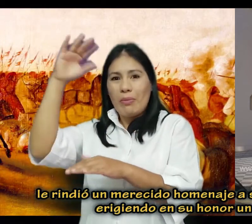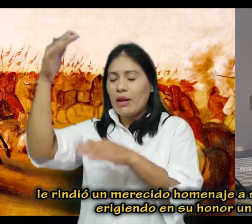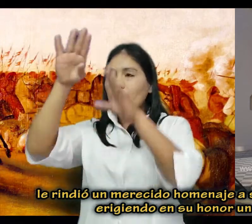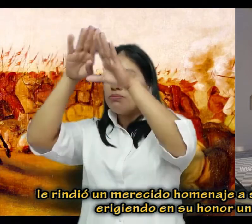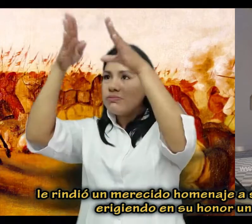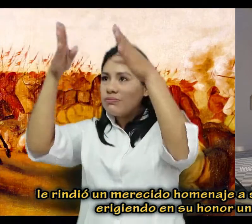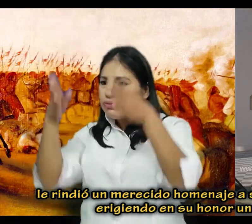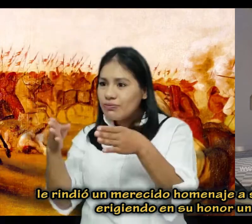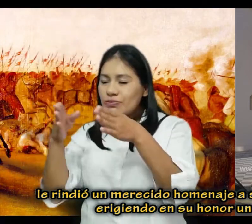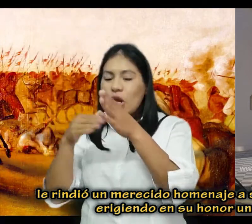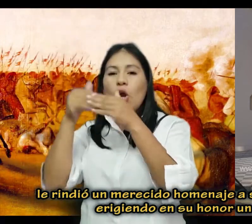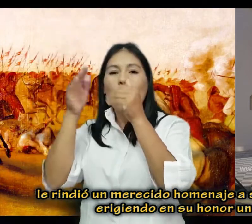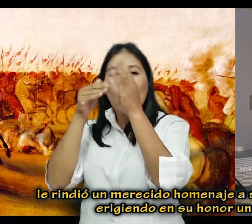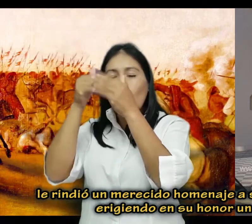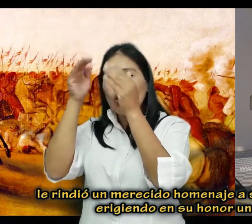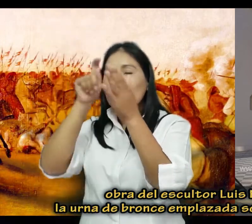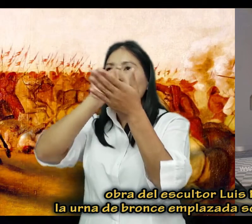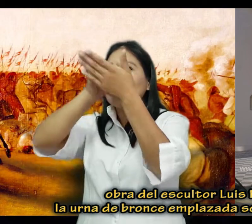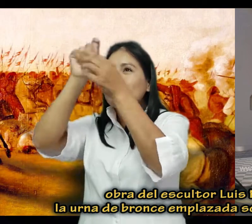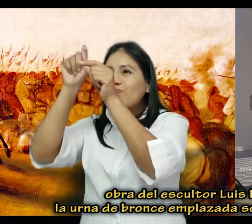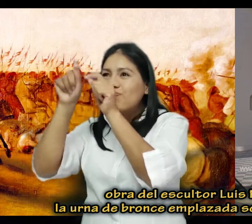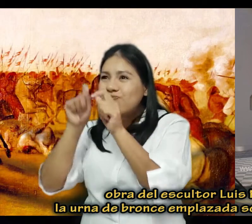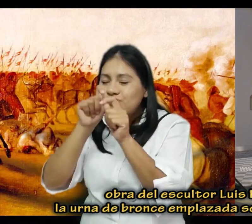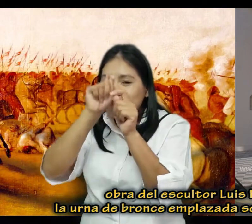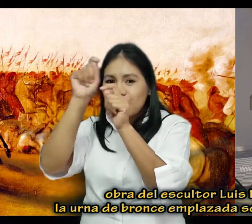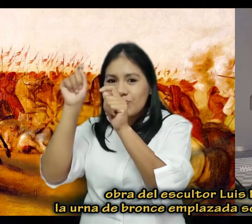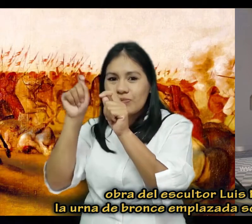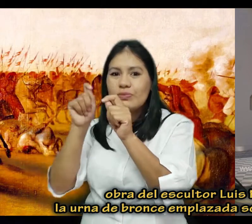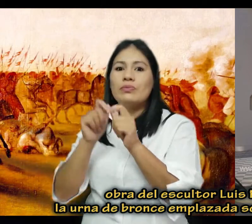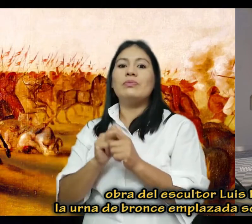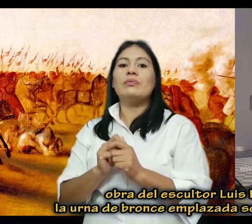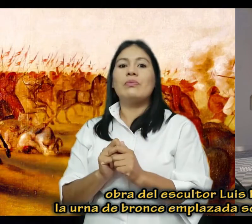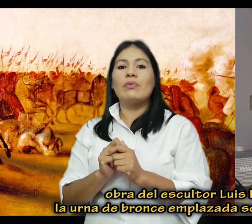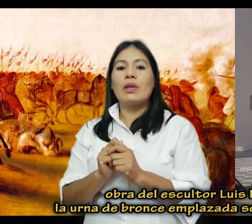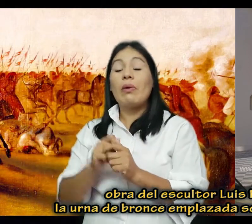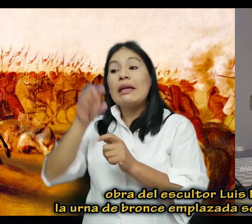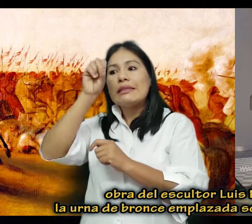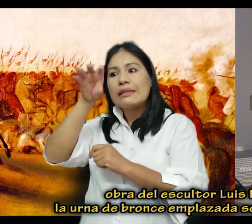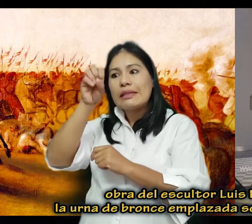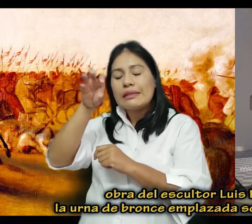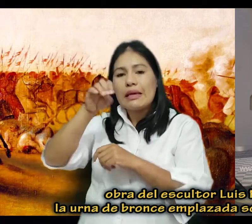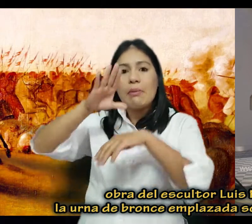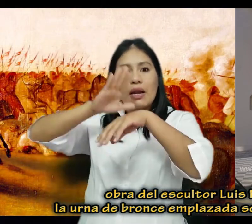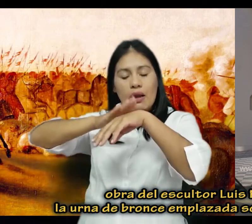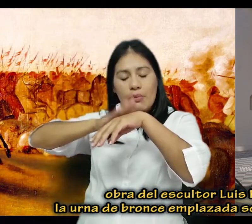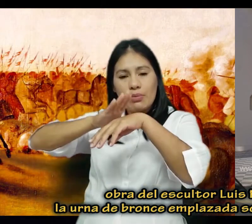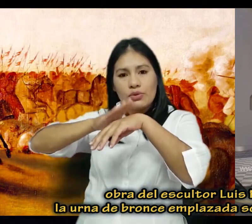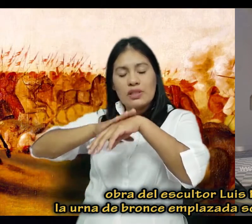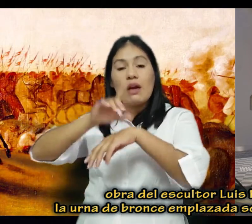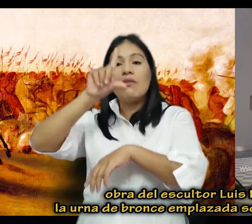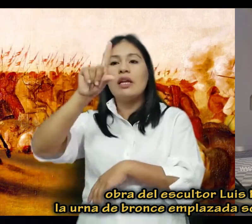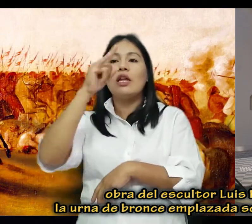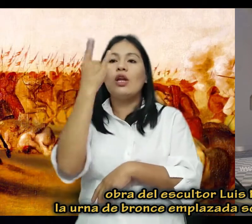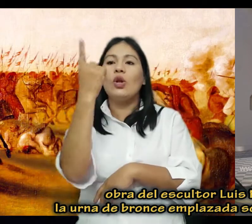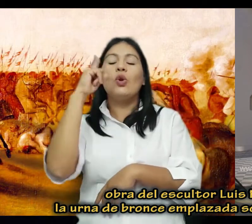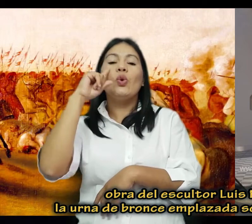mausoleo, obra del escultor Luis Perlotti. La urna de bronce,